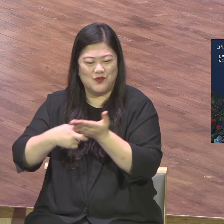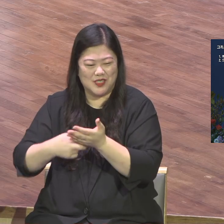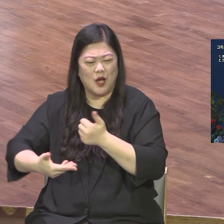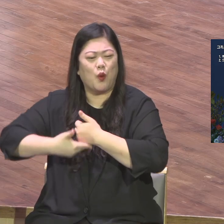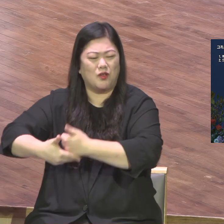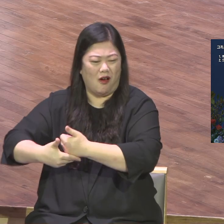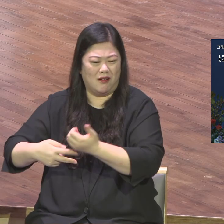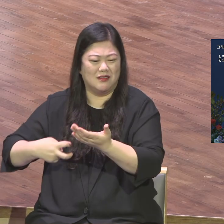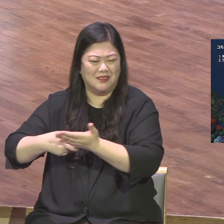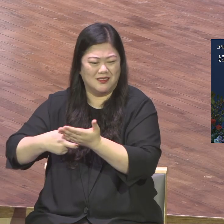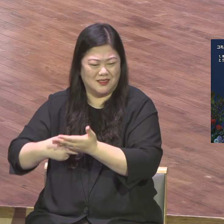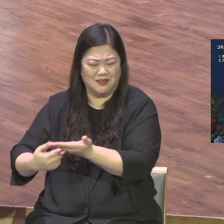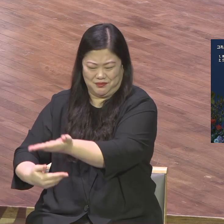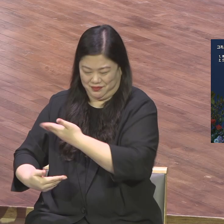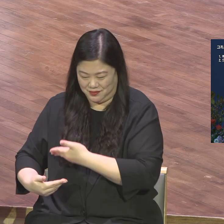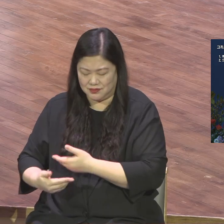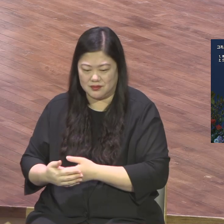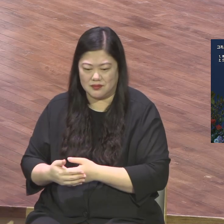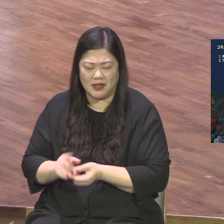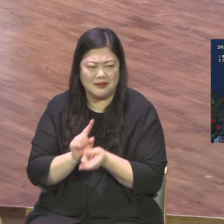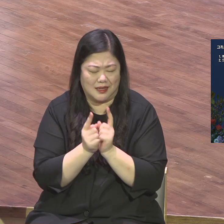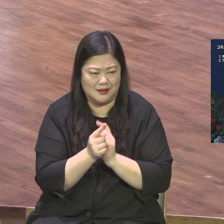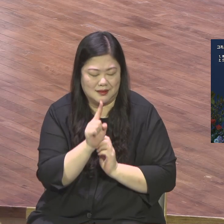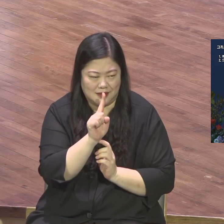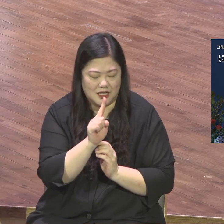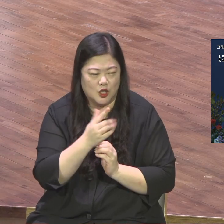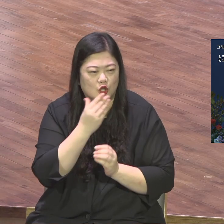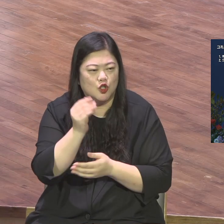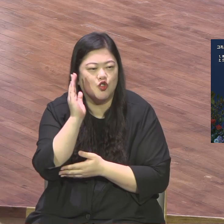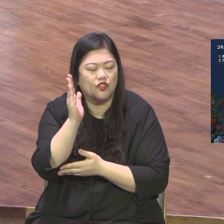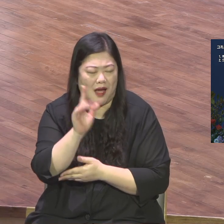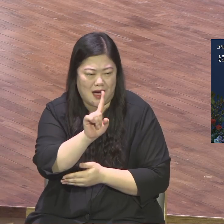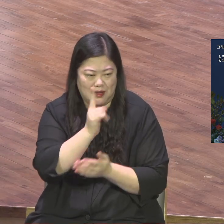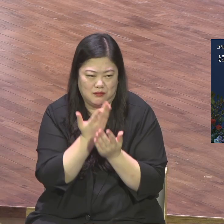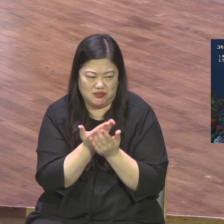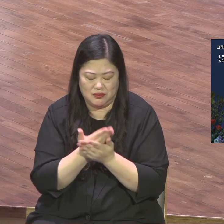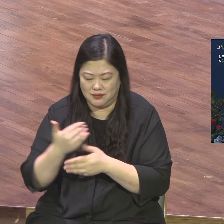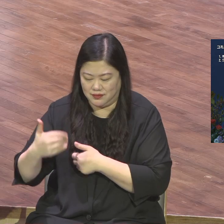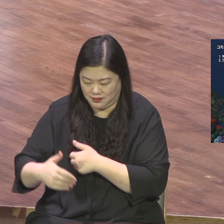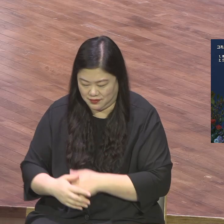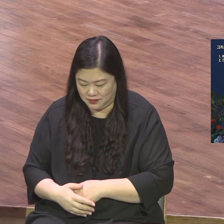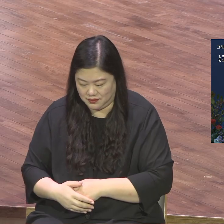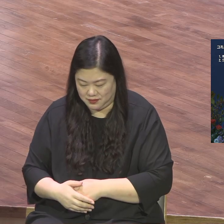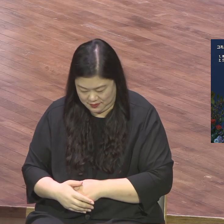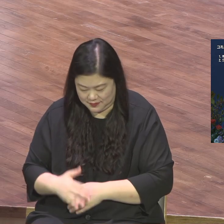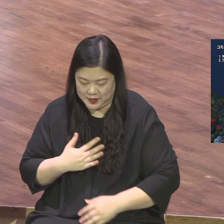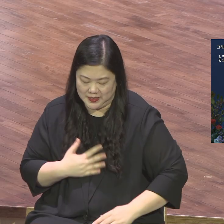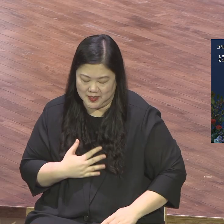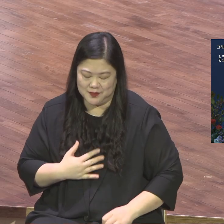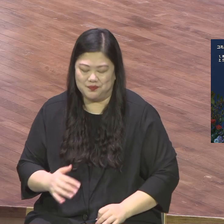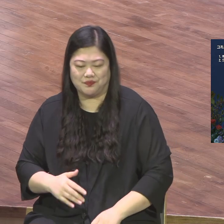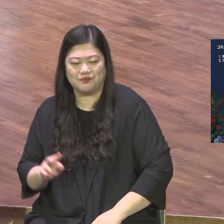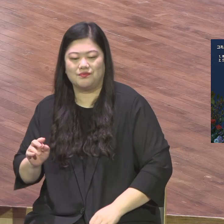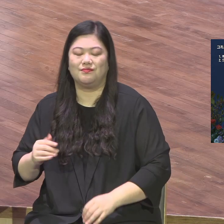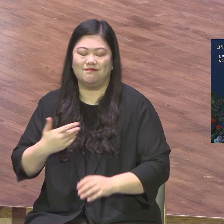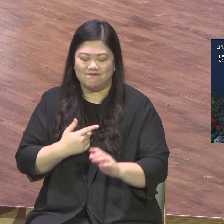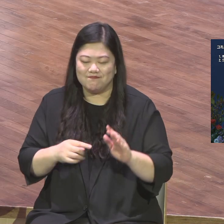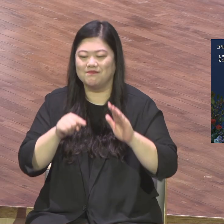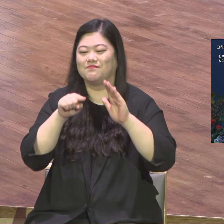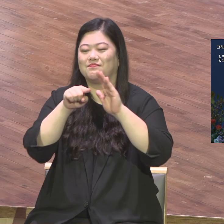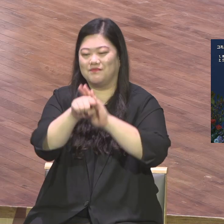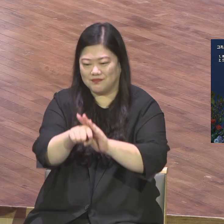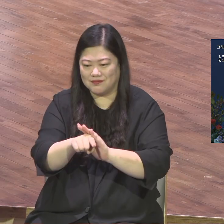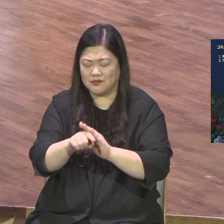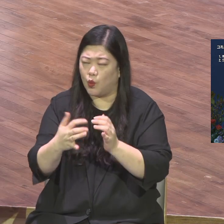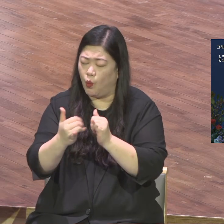목사님 축사하십시오. 그래서 내가 아하 그럼 좀 기회 되겠다 해서 갔어요.